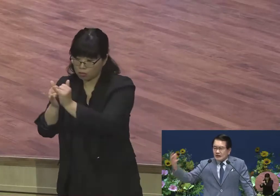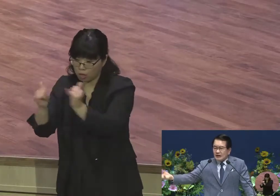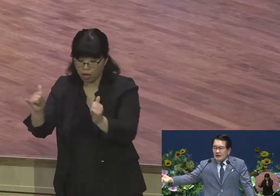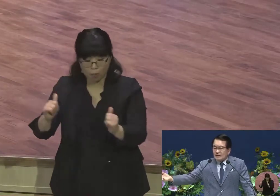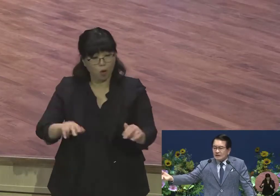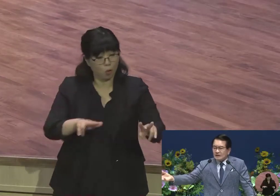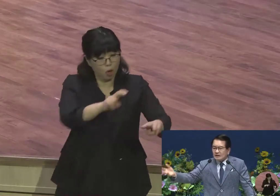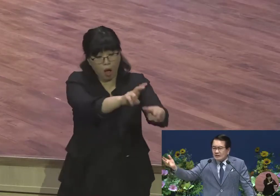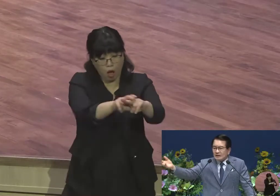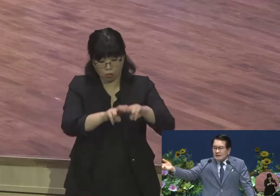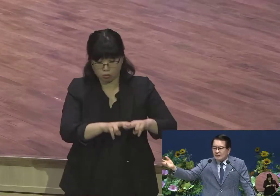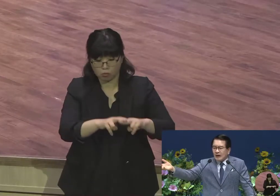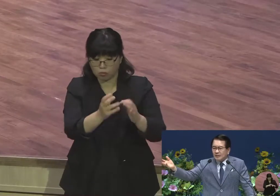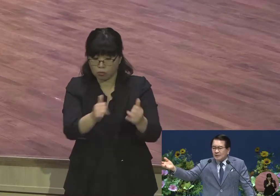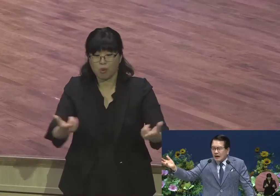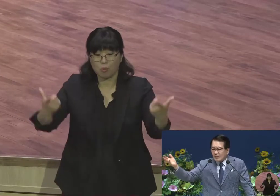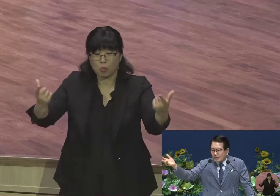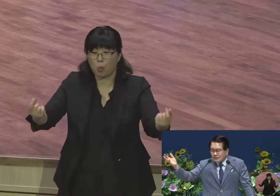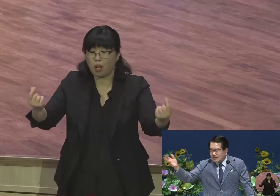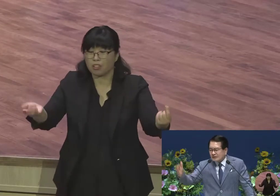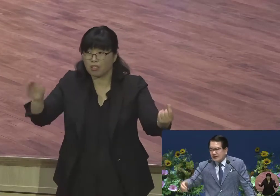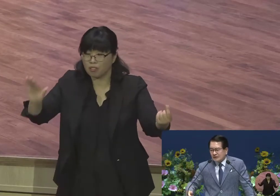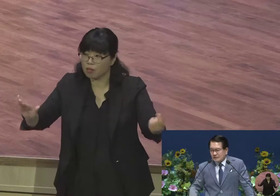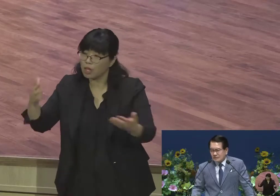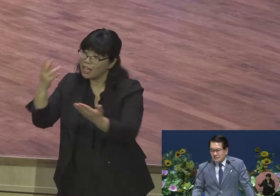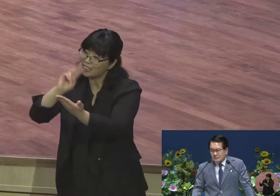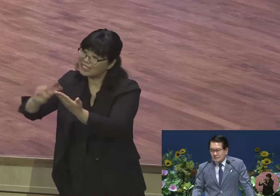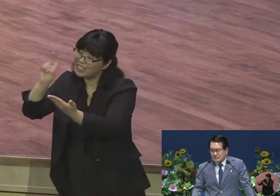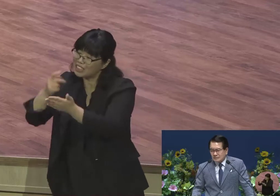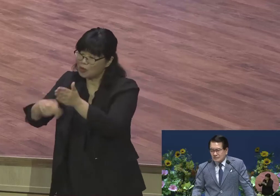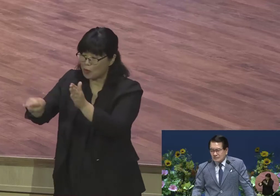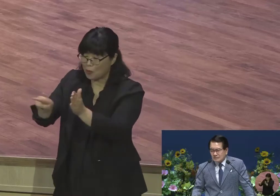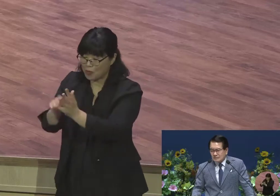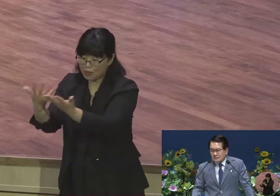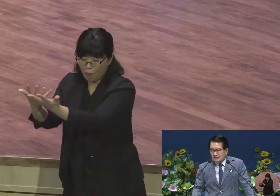찬양해야지 이 마음이 아름다운 천사예요